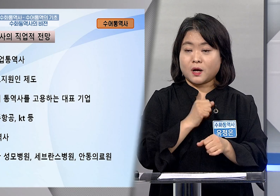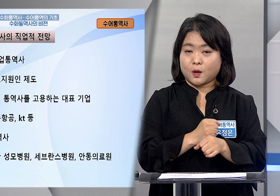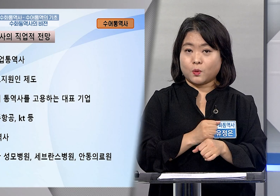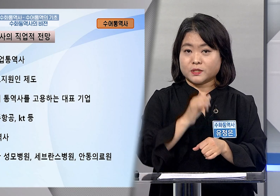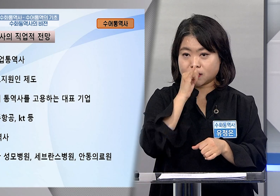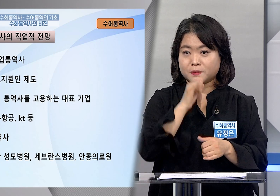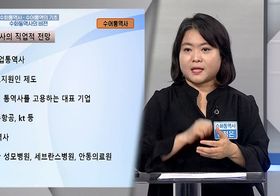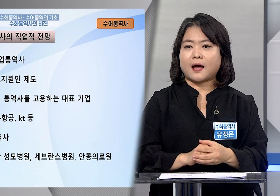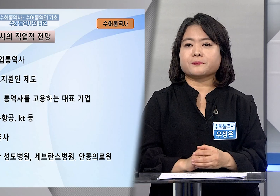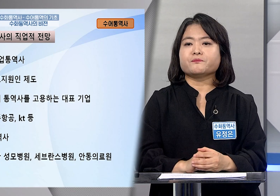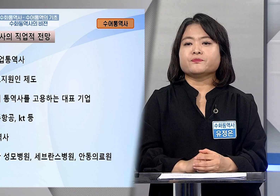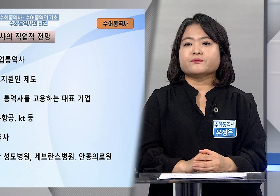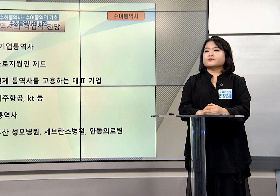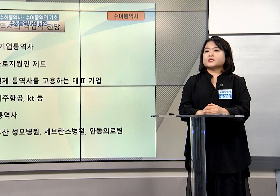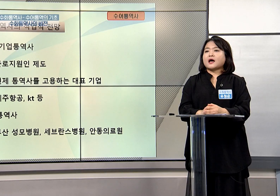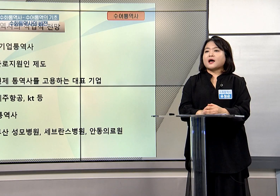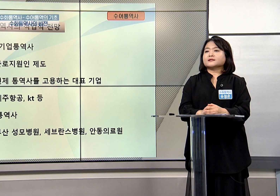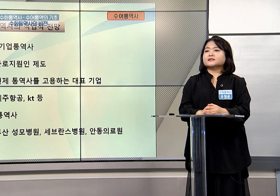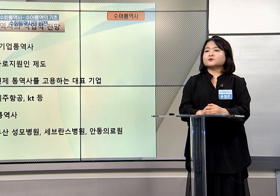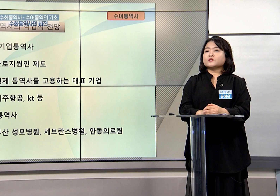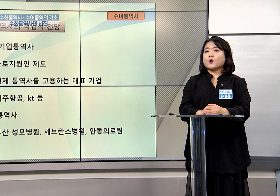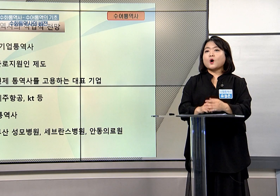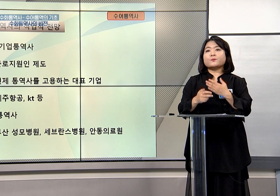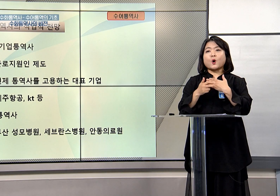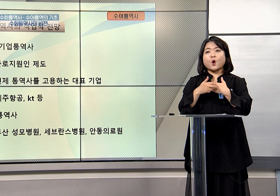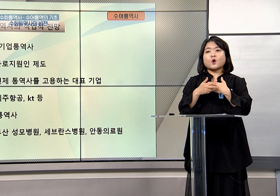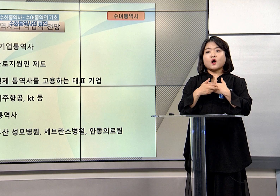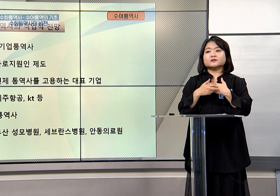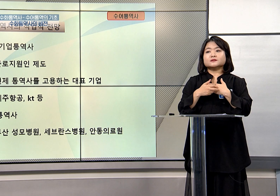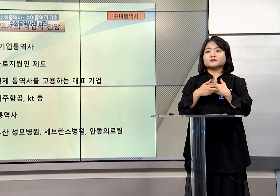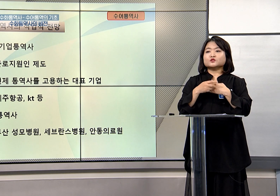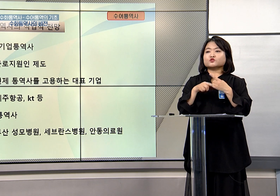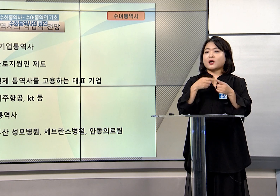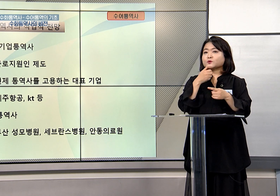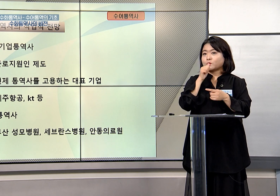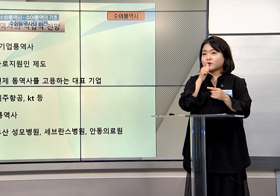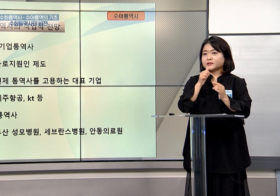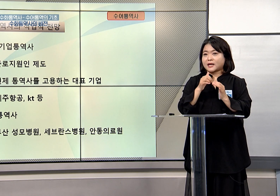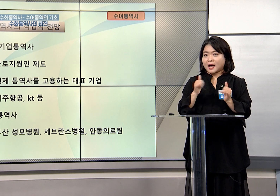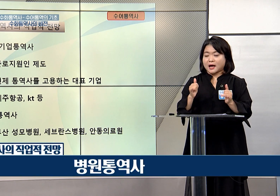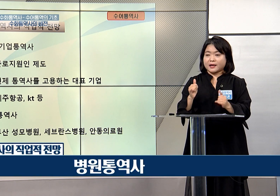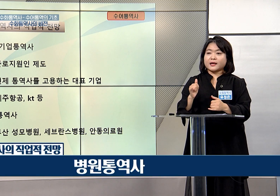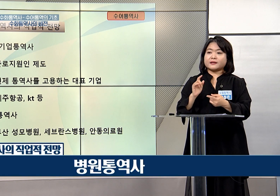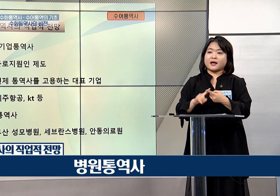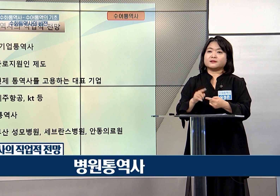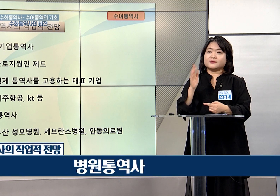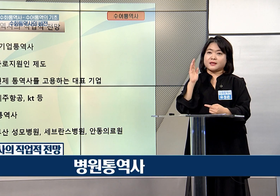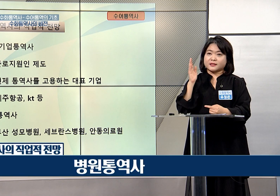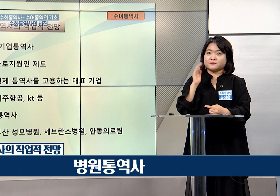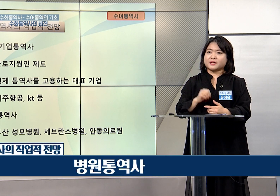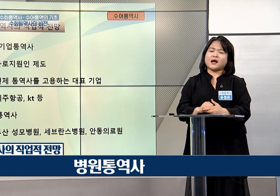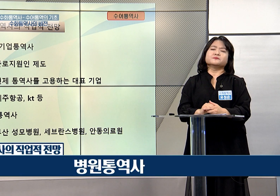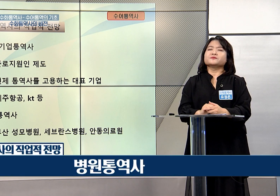하고 있습니다. 자, 그리고요, 병원 수화통역사에 대한 이야기입니다.